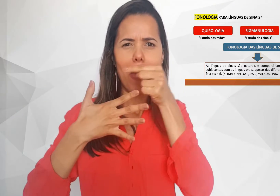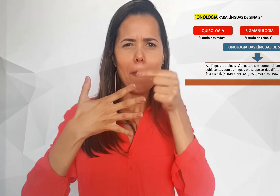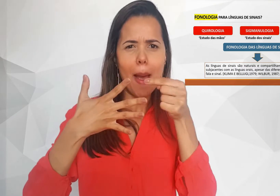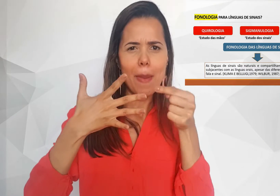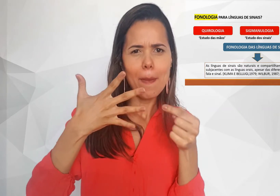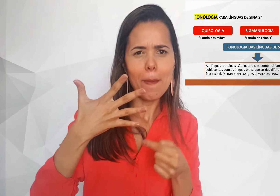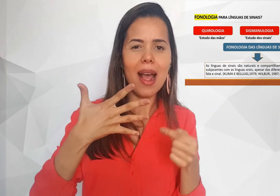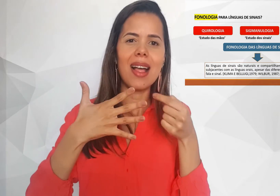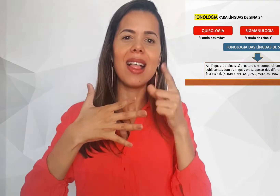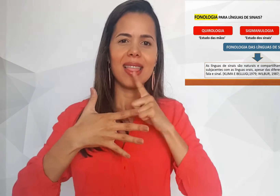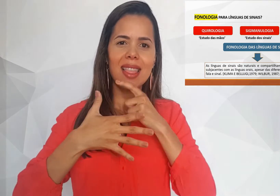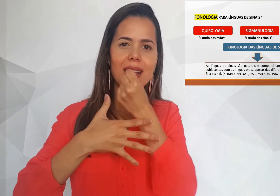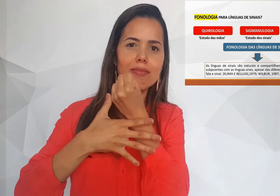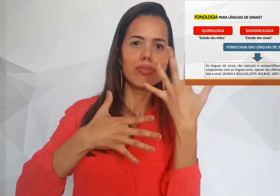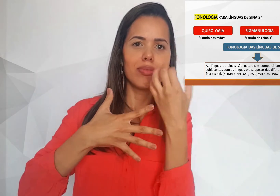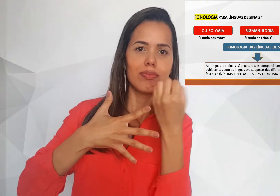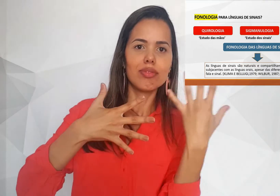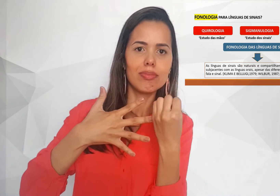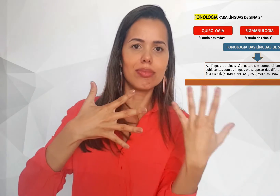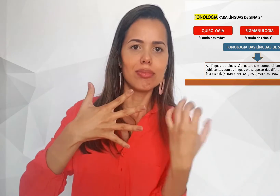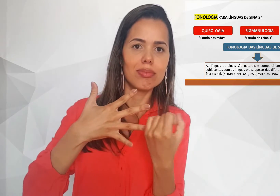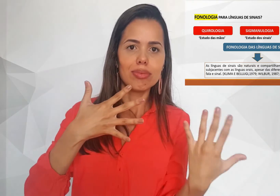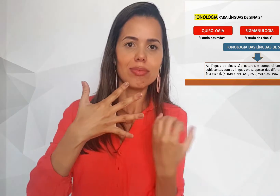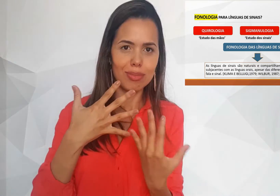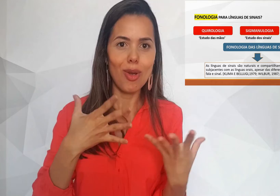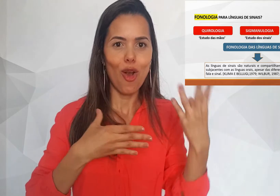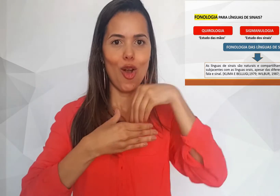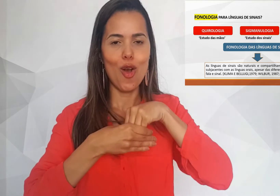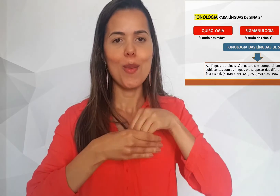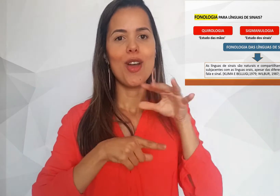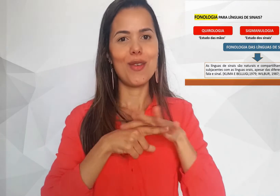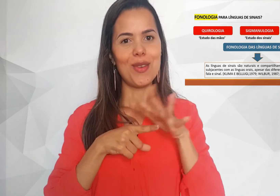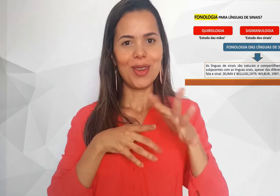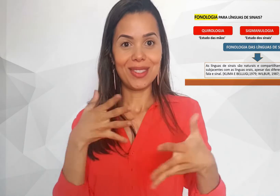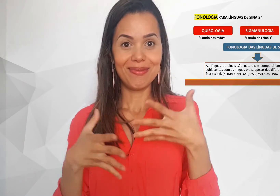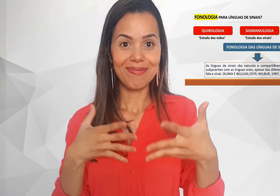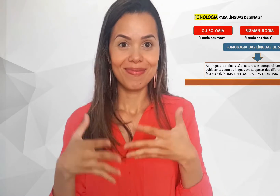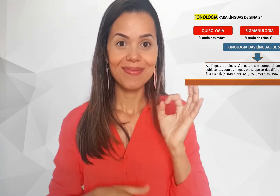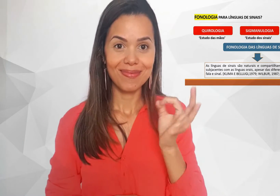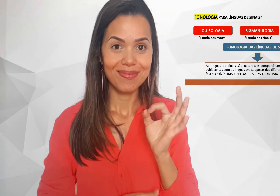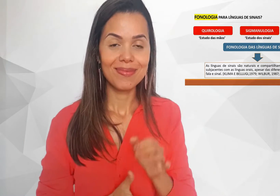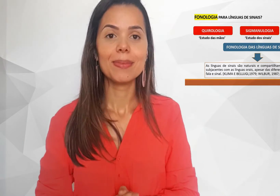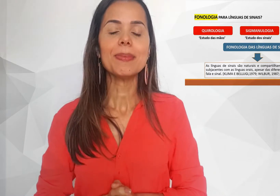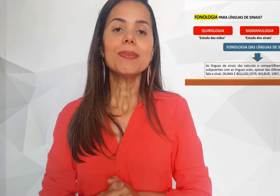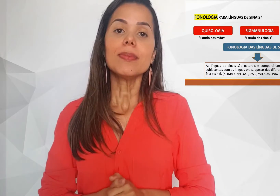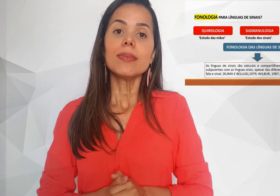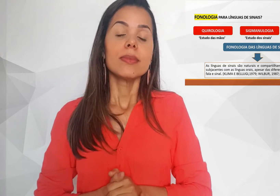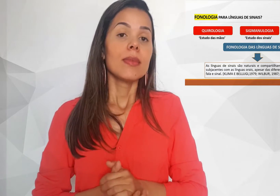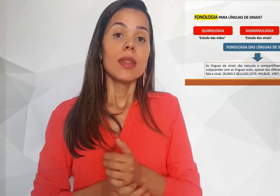determinado sinal, e da mesma forma nos demais grupos paramétricos aí que compõem a fonologia das línguas de